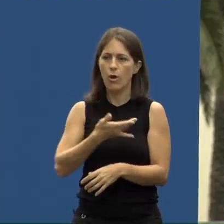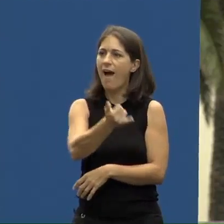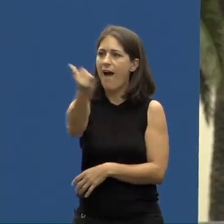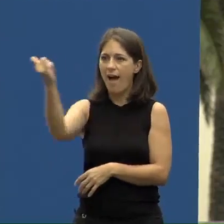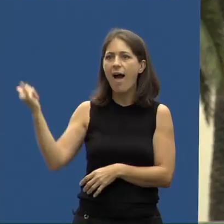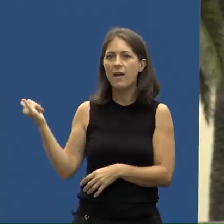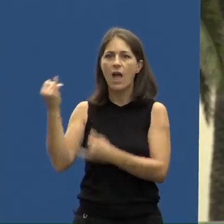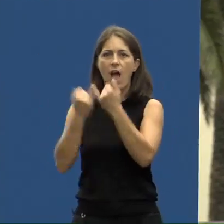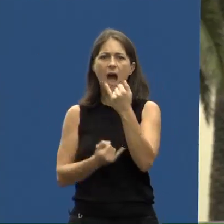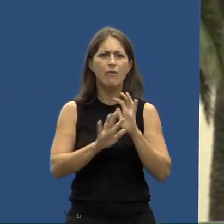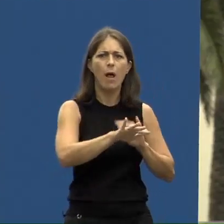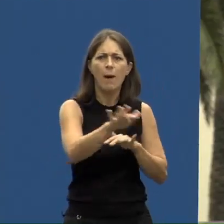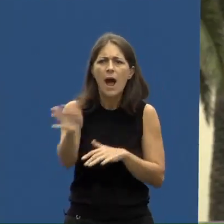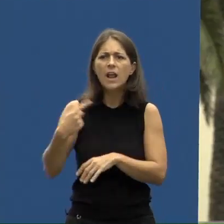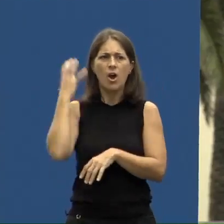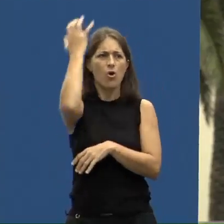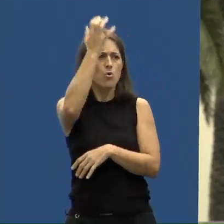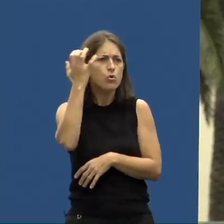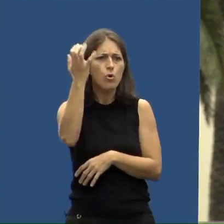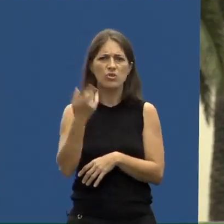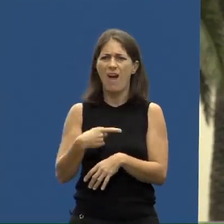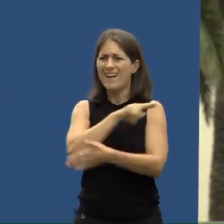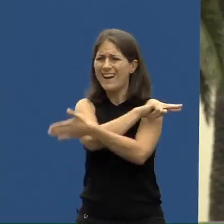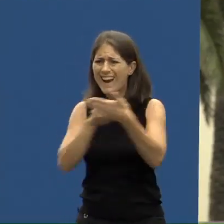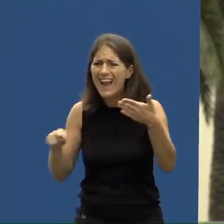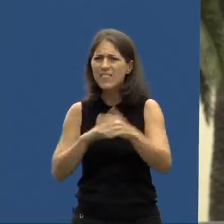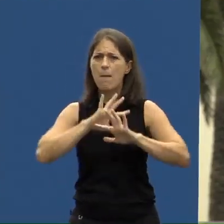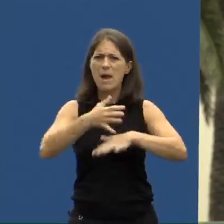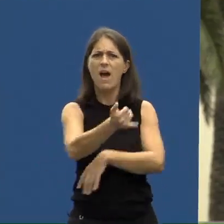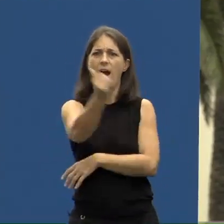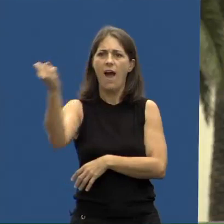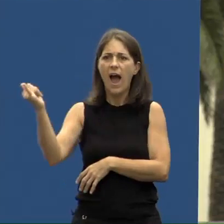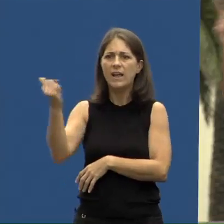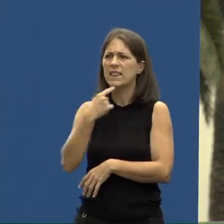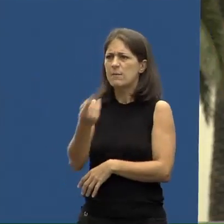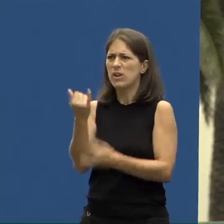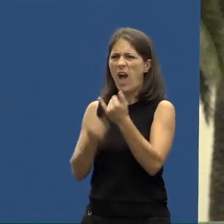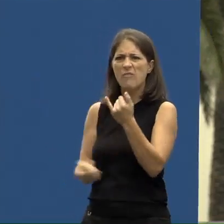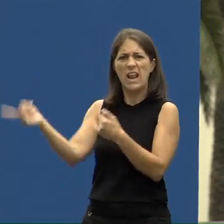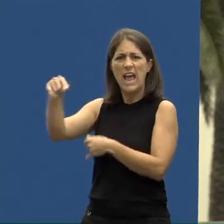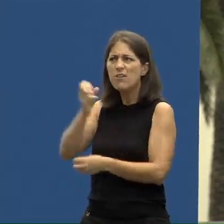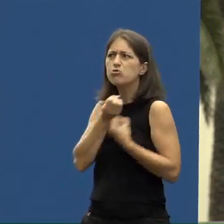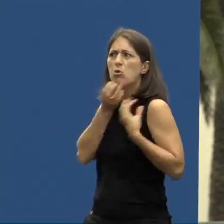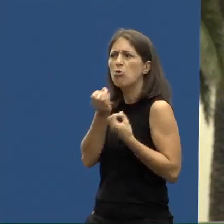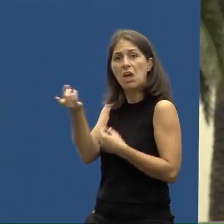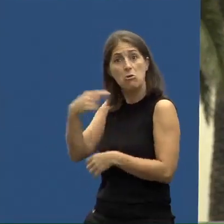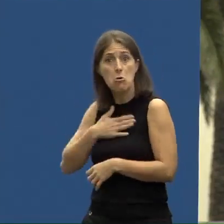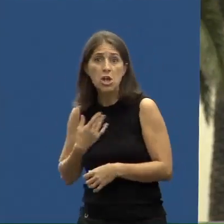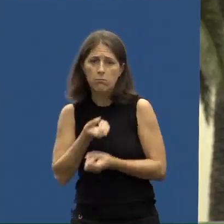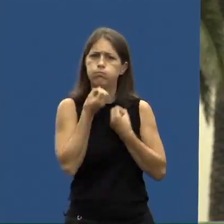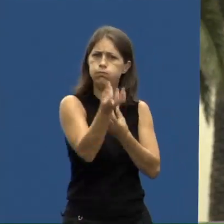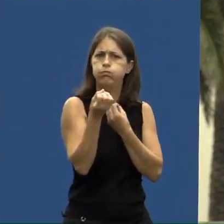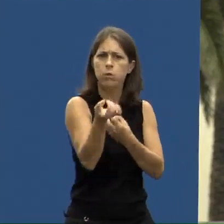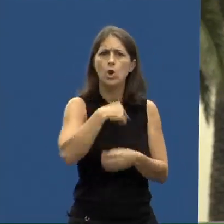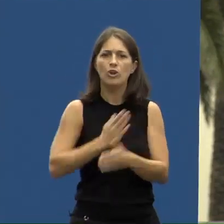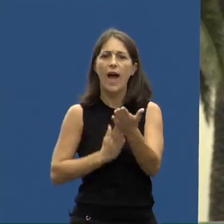en todas as Mariñas estamos aquí, en toda a Coruña estamos aquí, en toda Galicia esta Marea está aquí. Temos que contarlles o que eles non queren que lles contemos, que estamos aquí, que